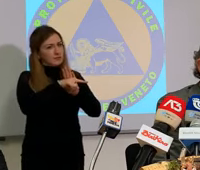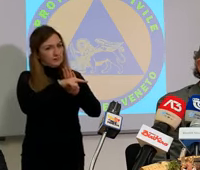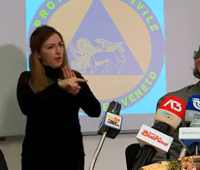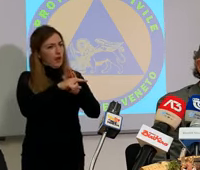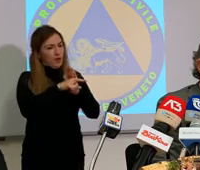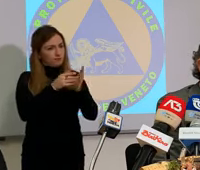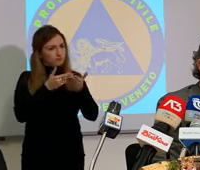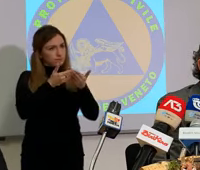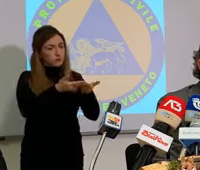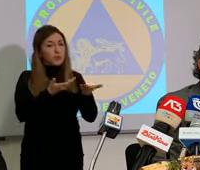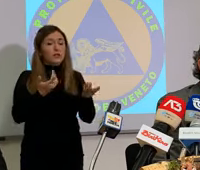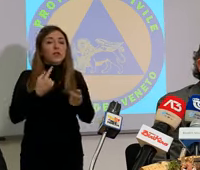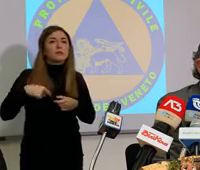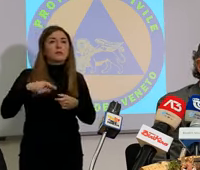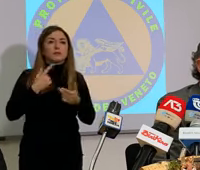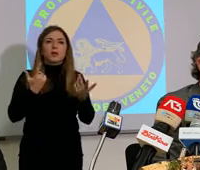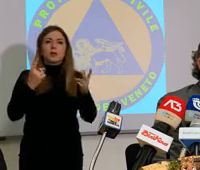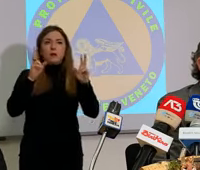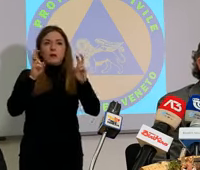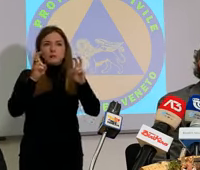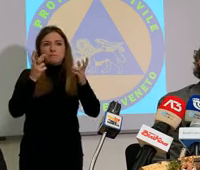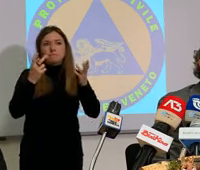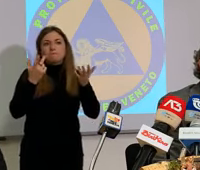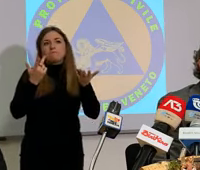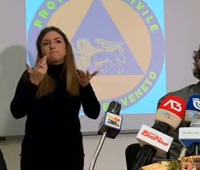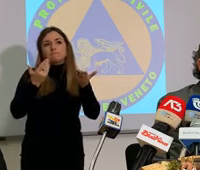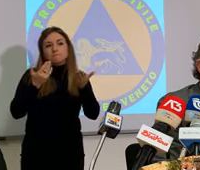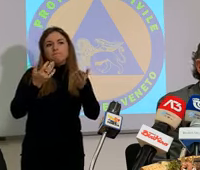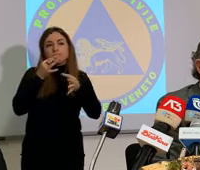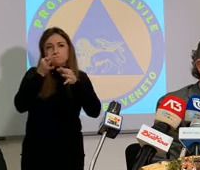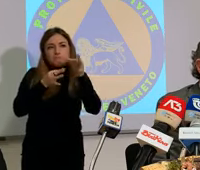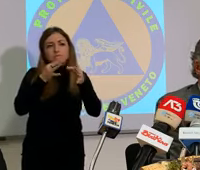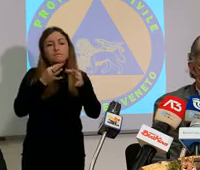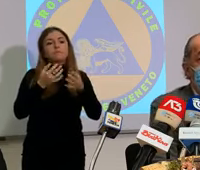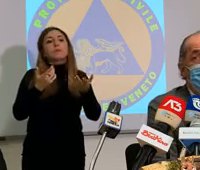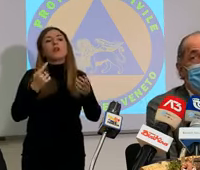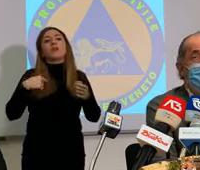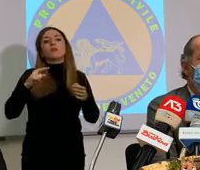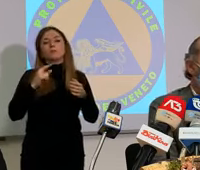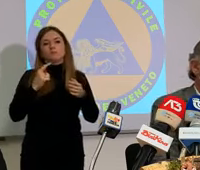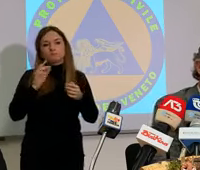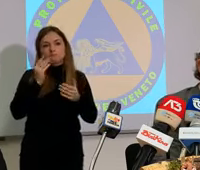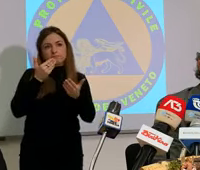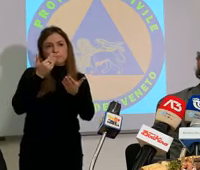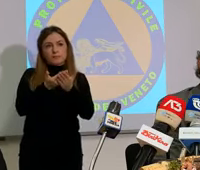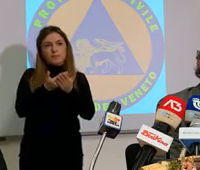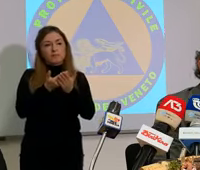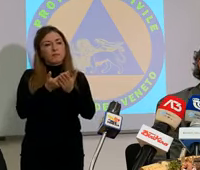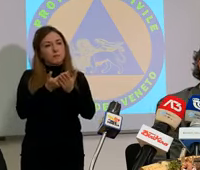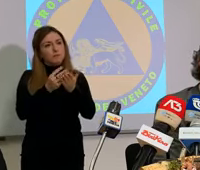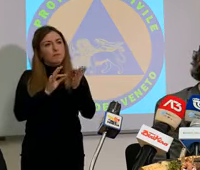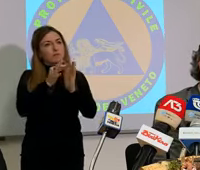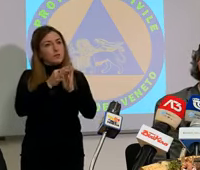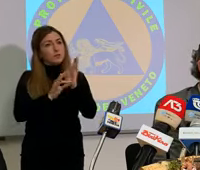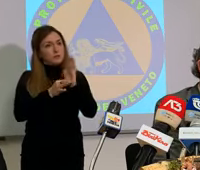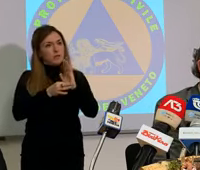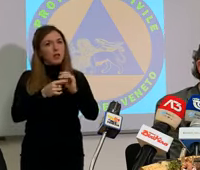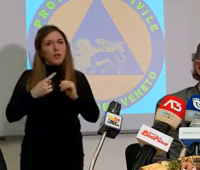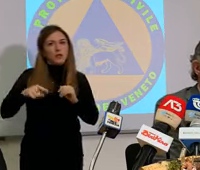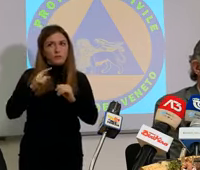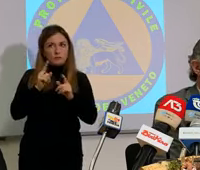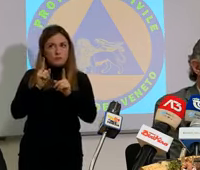fondamentalmente della situazione abbiamo parlato di misure restrittive e soprattutto anche c'è stato fatto un riferimento al tema della germania che